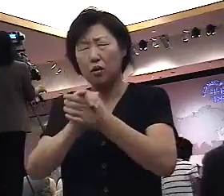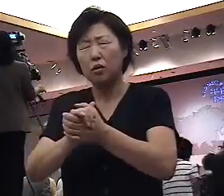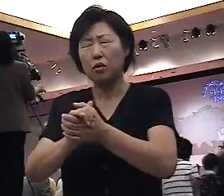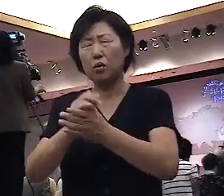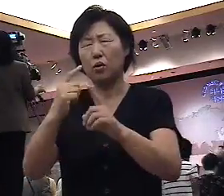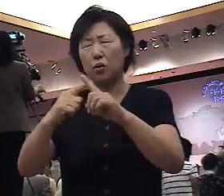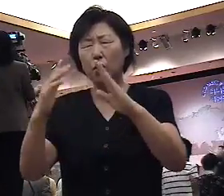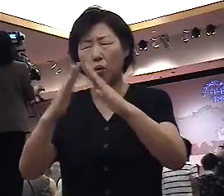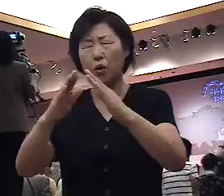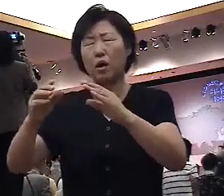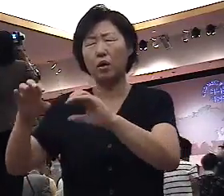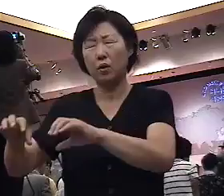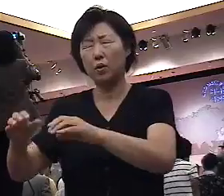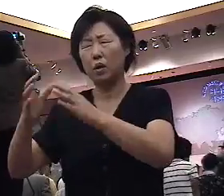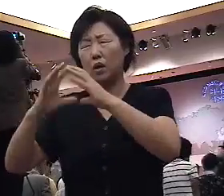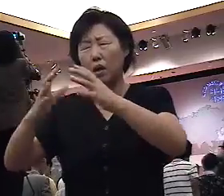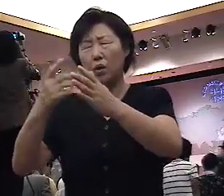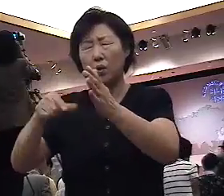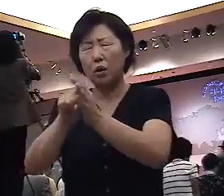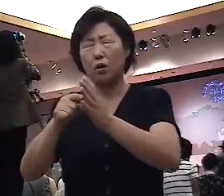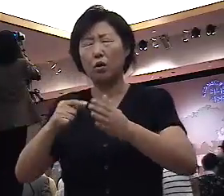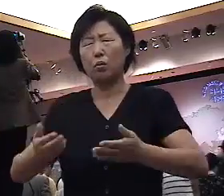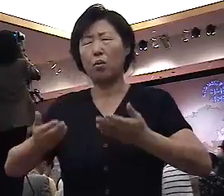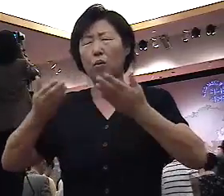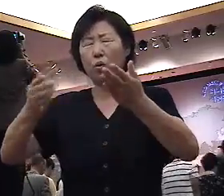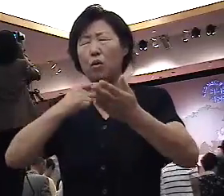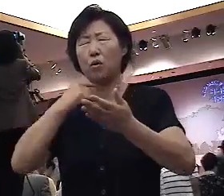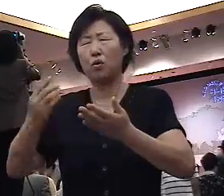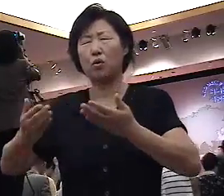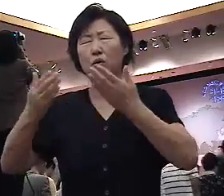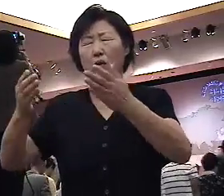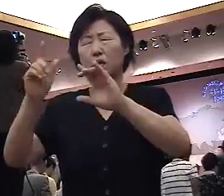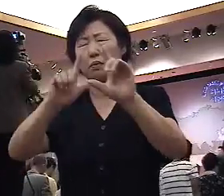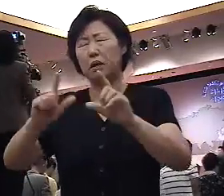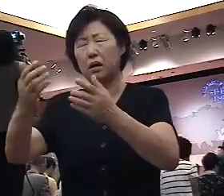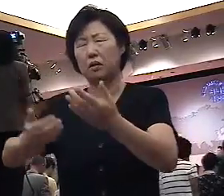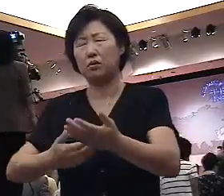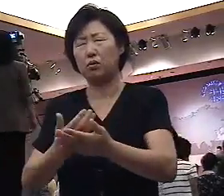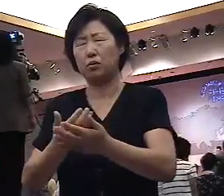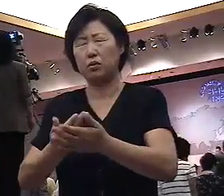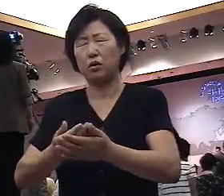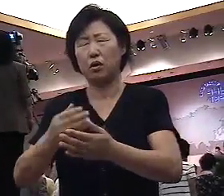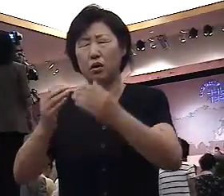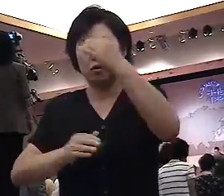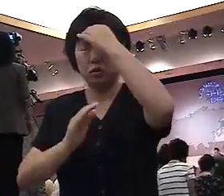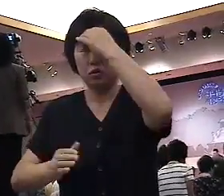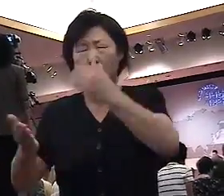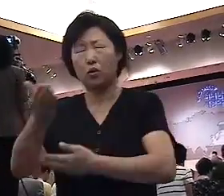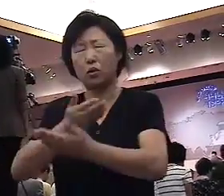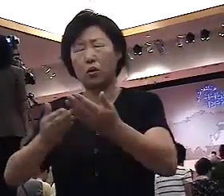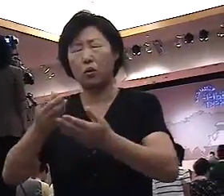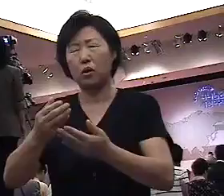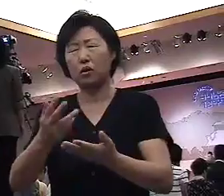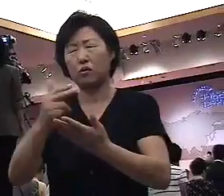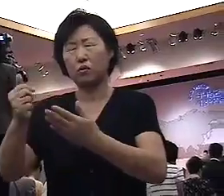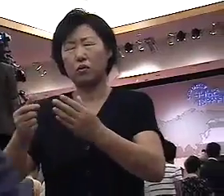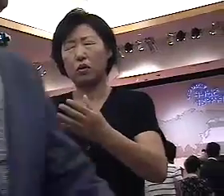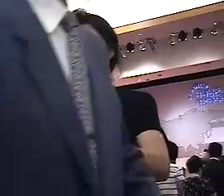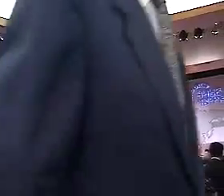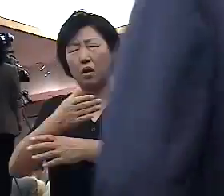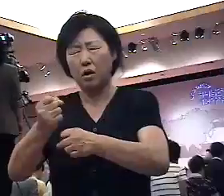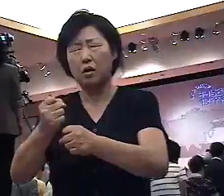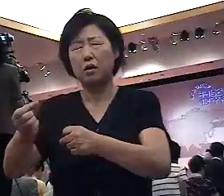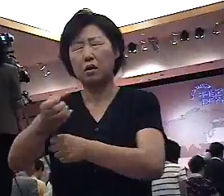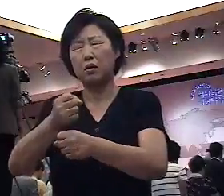교회가 이웃과 나라를 위하여 봉사와 헌신의 삶을 살게 하옵소서. 성도의 교제와 주님과 맺은 언약을